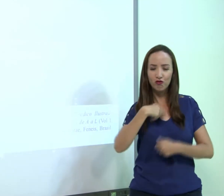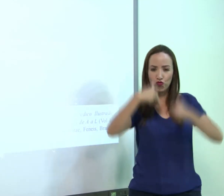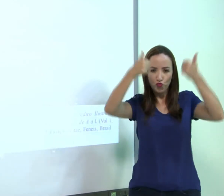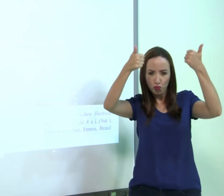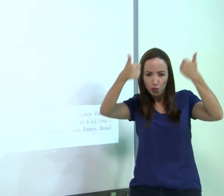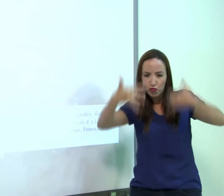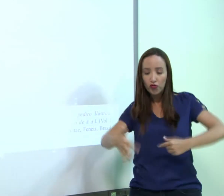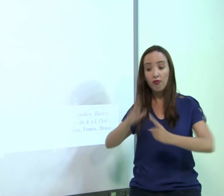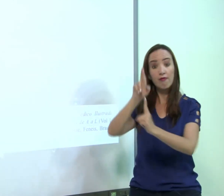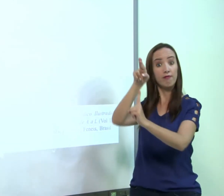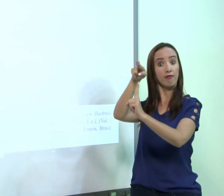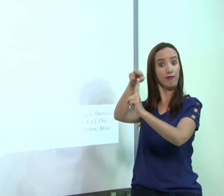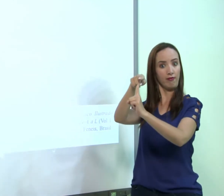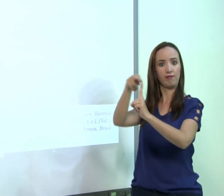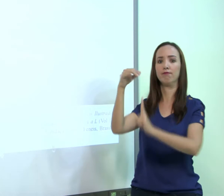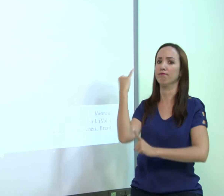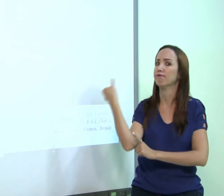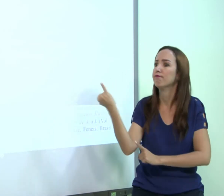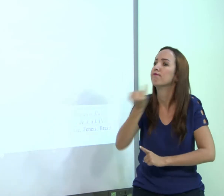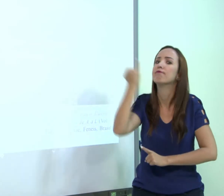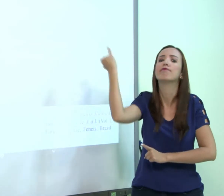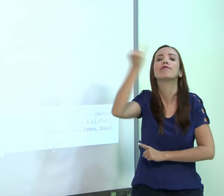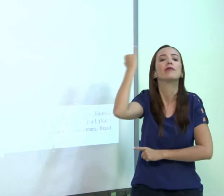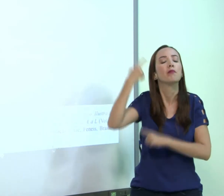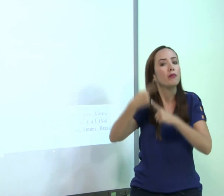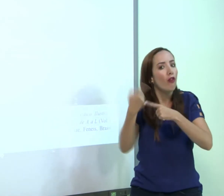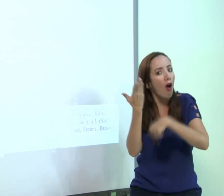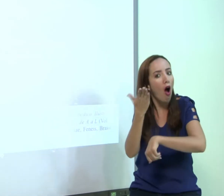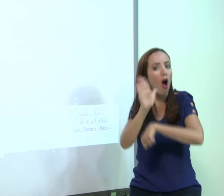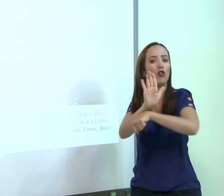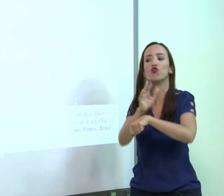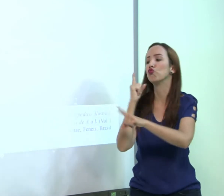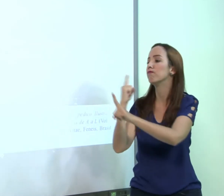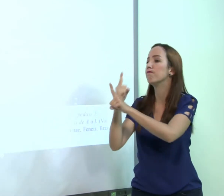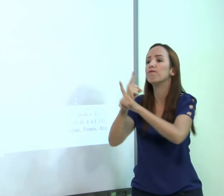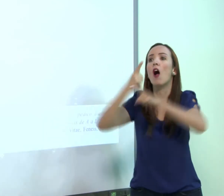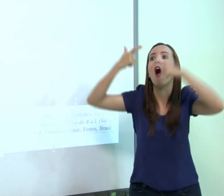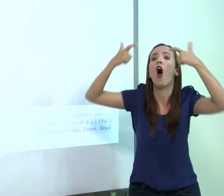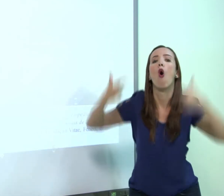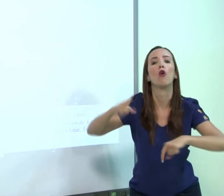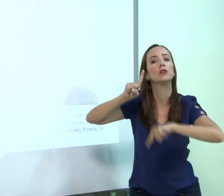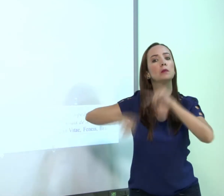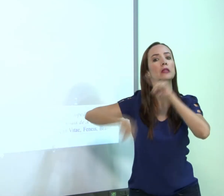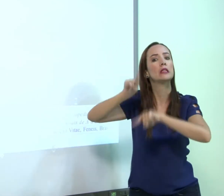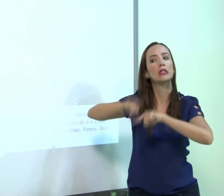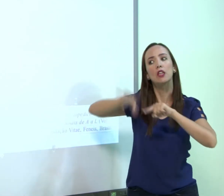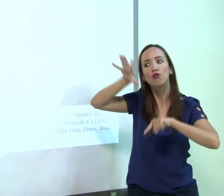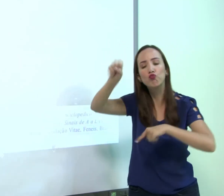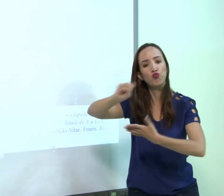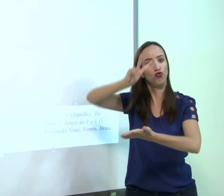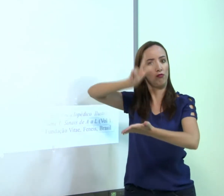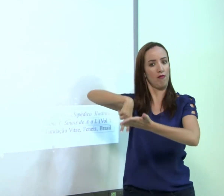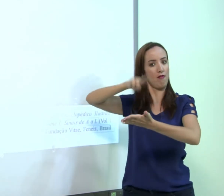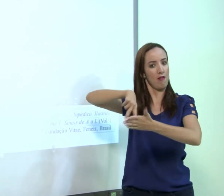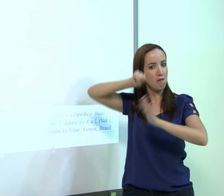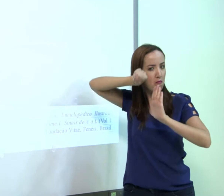viram? Então, eu expliquei aqui sobre a referência. Então, como esse material